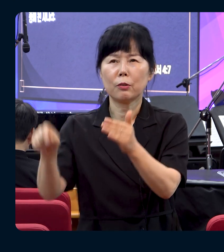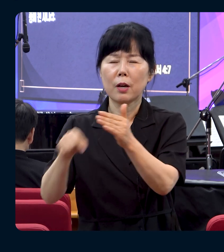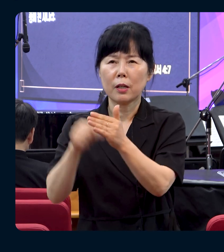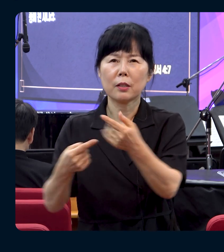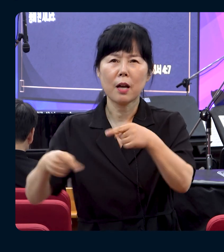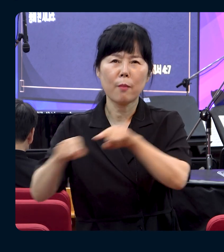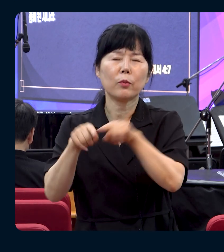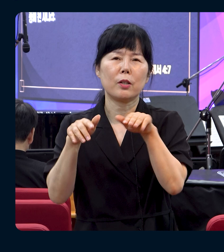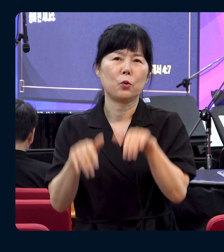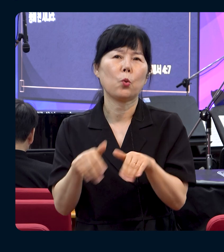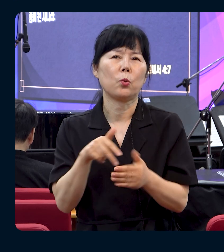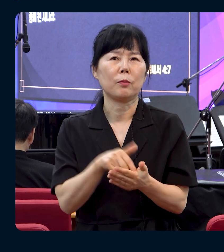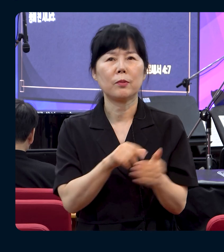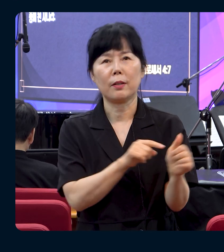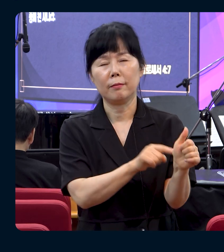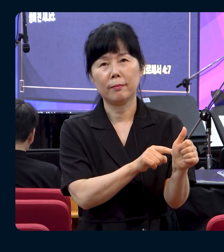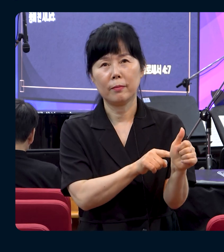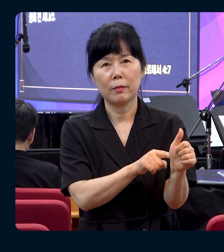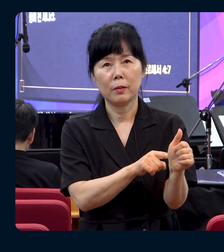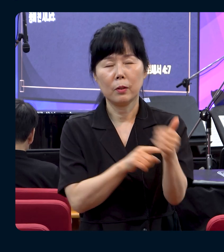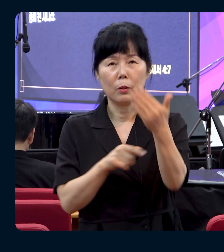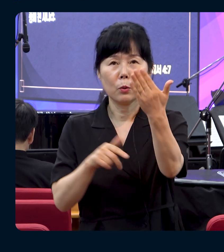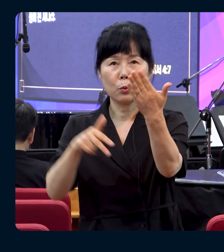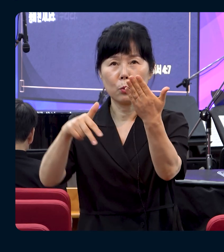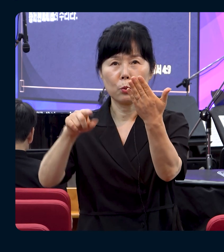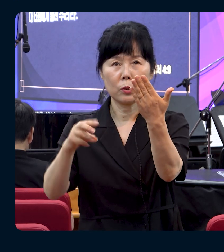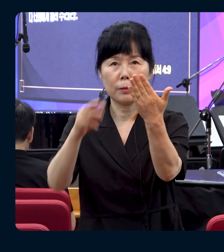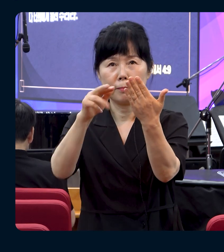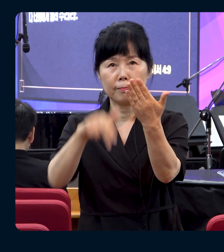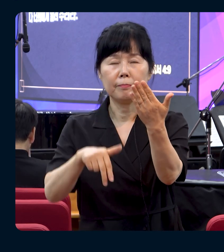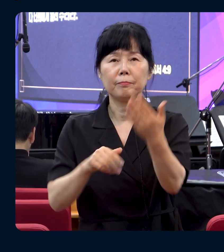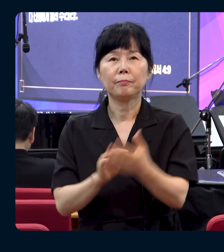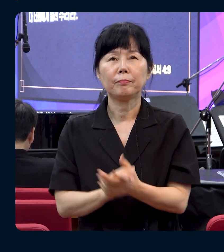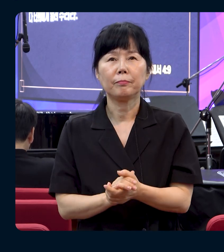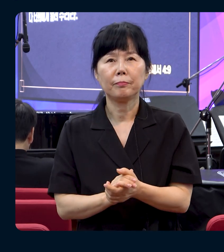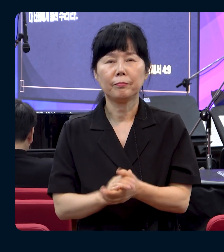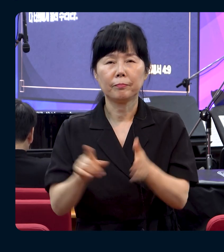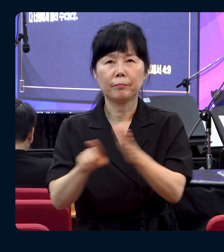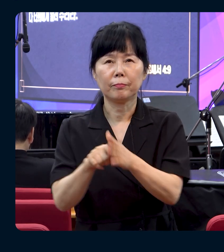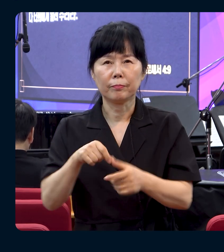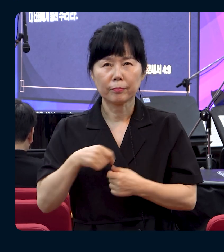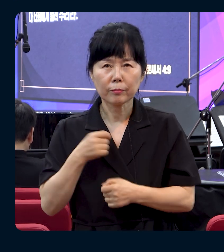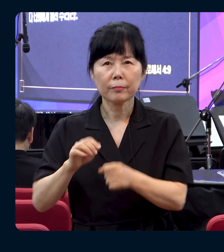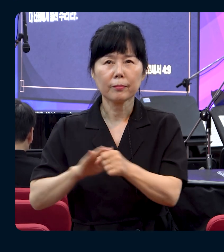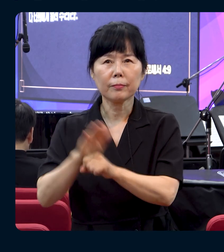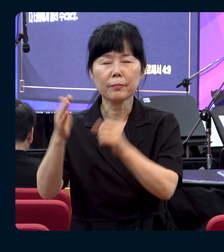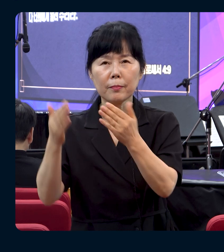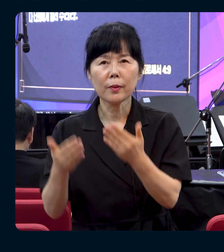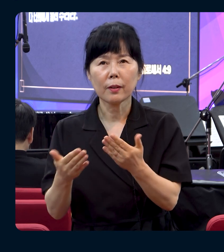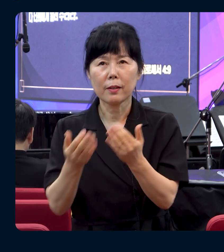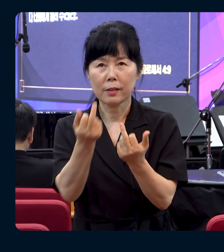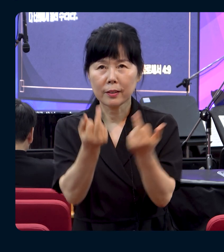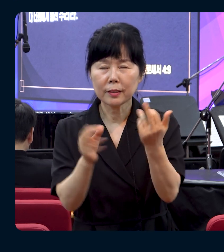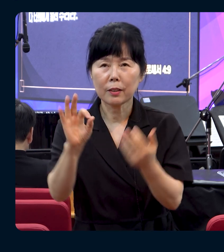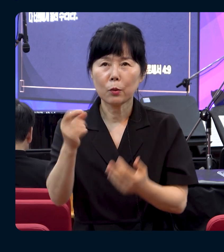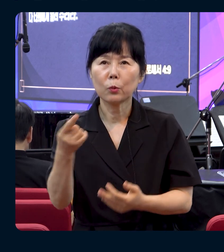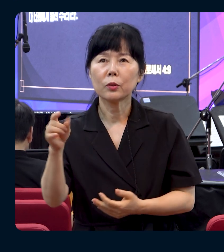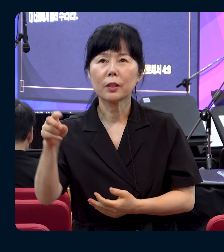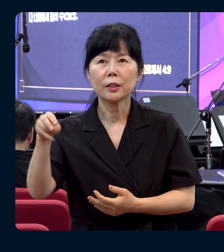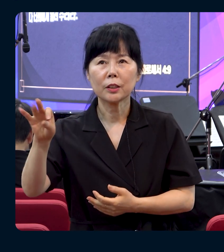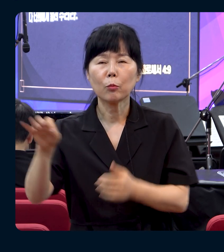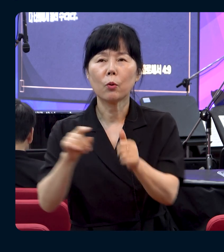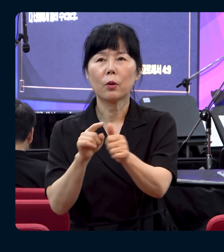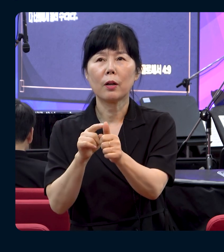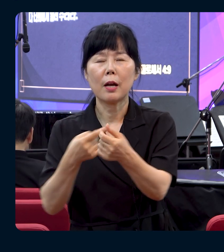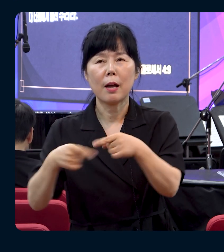종유된 자니라. 그리고 9절 말씀을 또 함께 읽겠습니다. 같이 읽습니다. 신실하고 사랑을 받는 형제 오네시모를